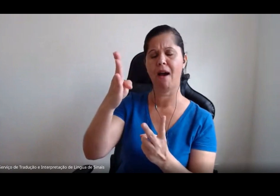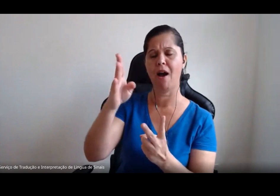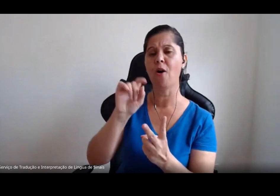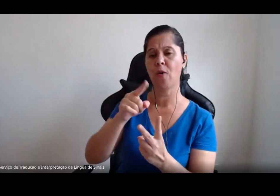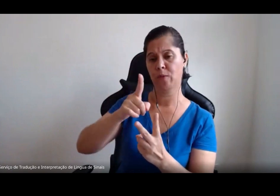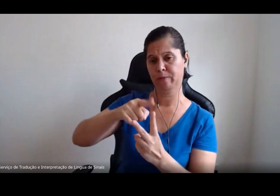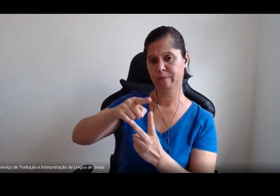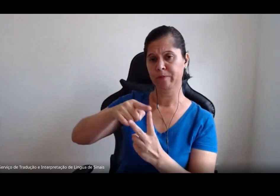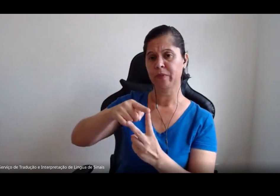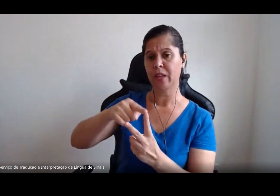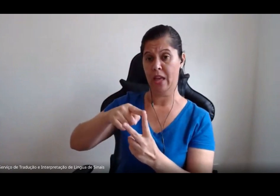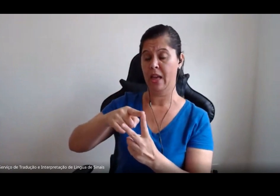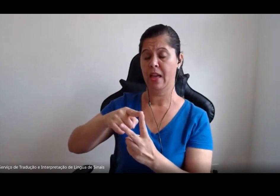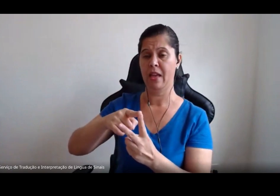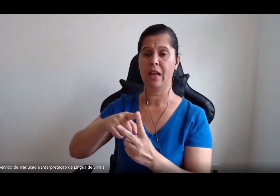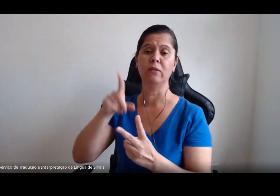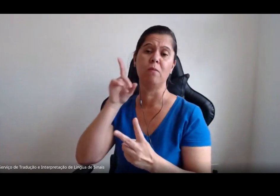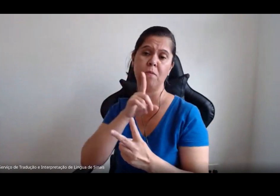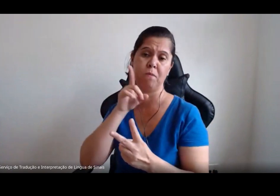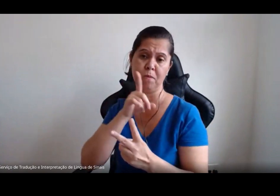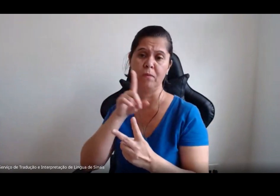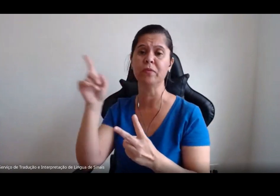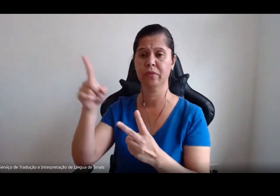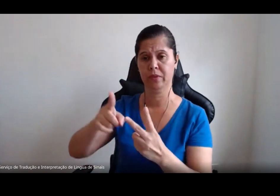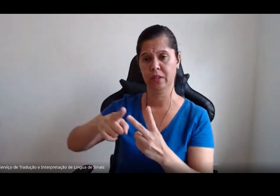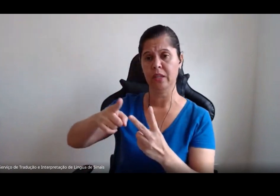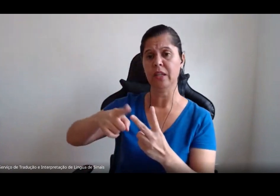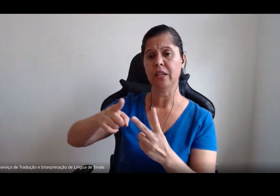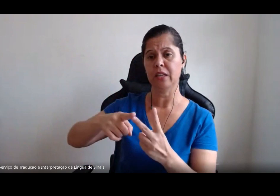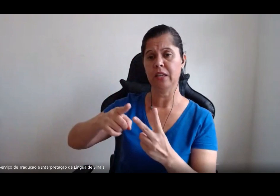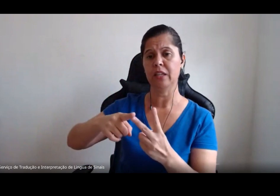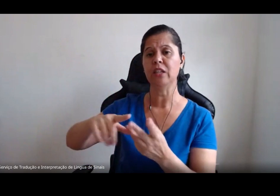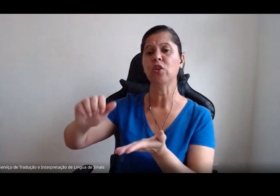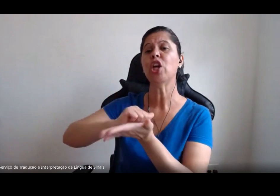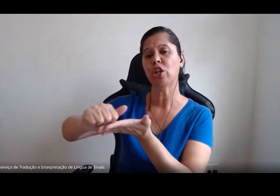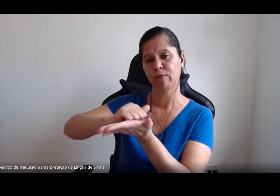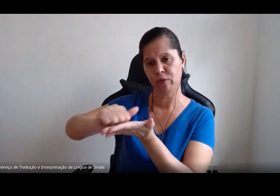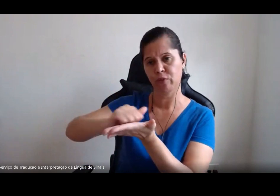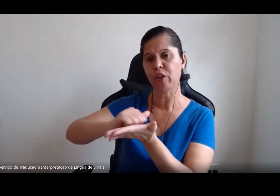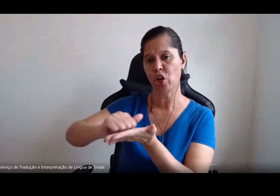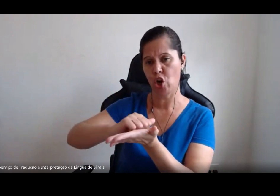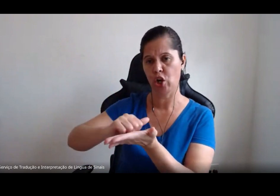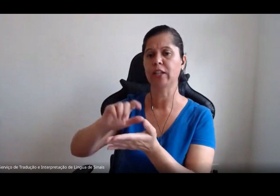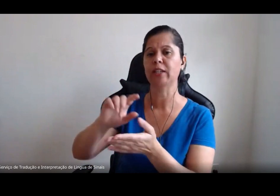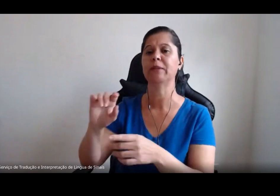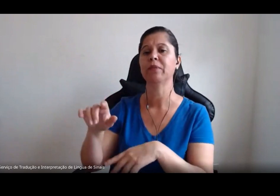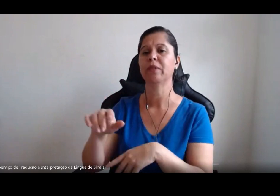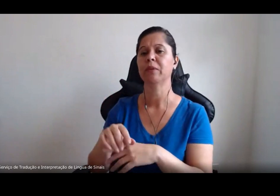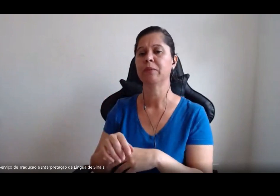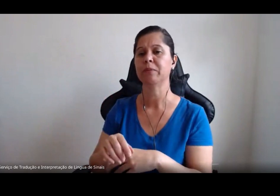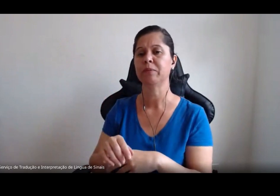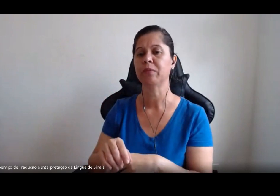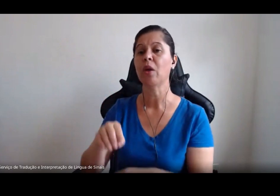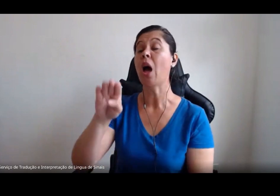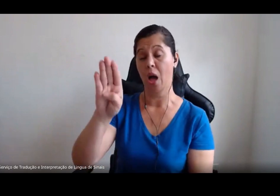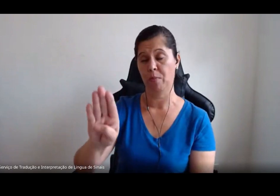radiadores nas Américas. Um é Buenos Aires e o outro é Nova York, onde está o professor José del Valle. O professor José del Valle,